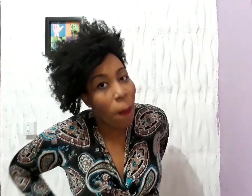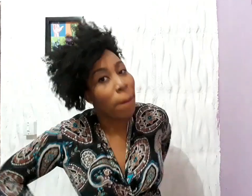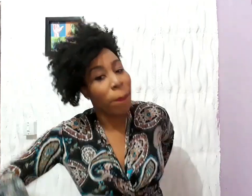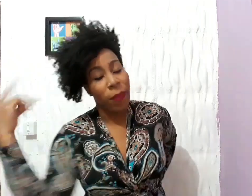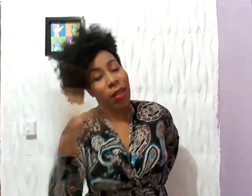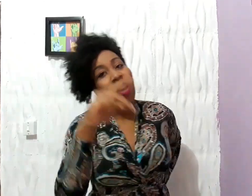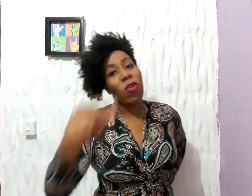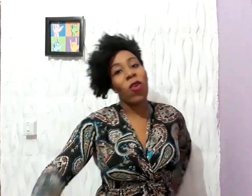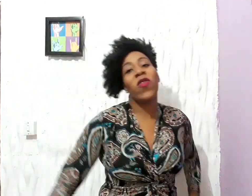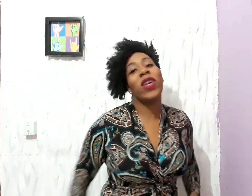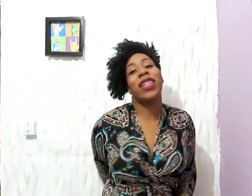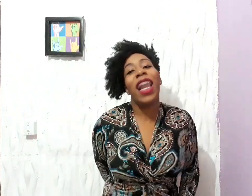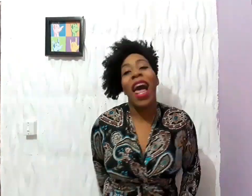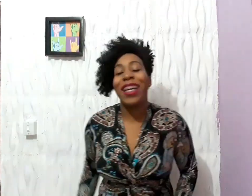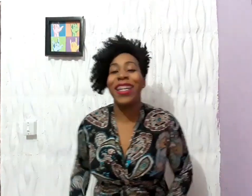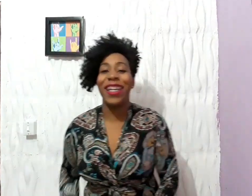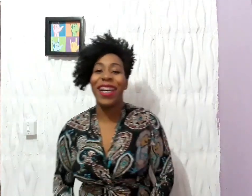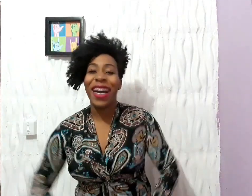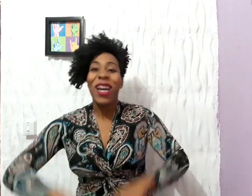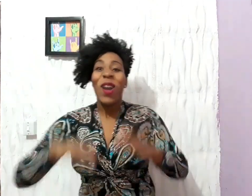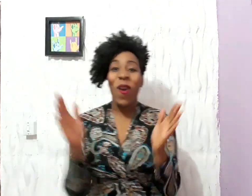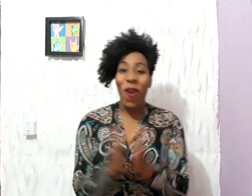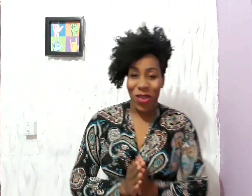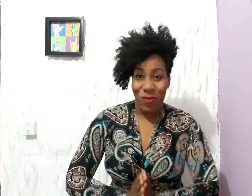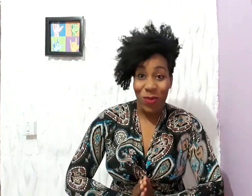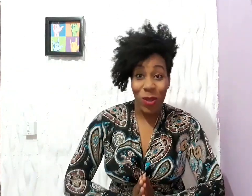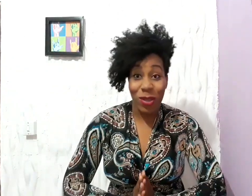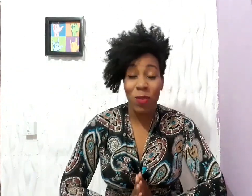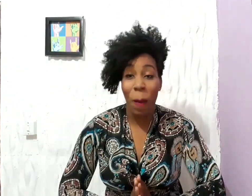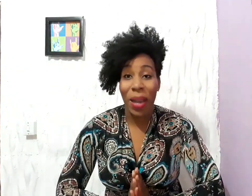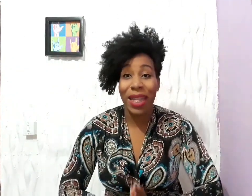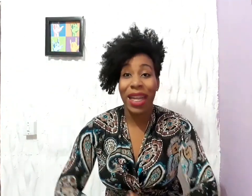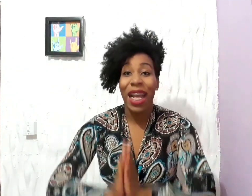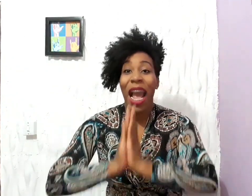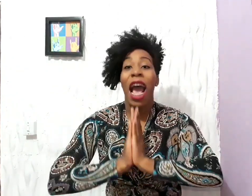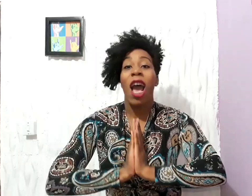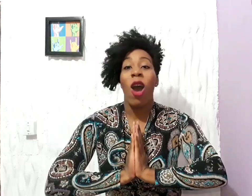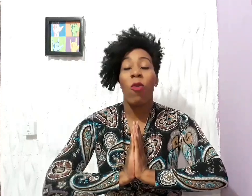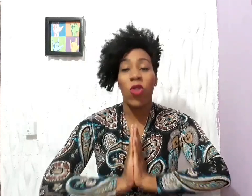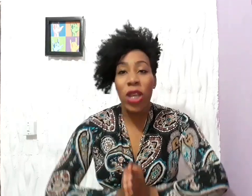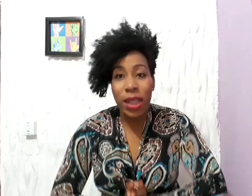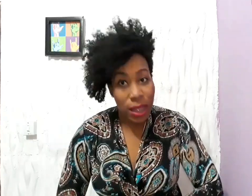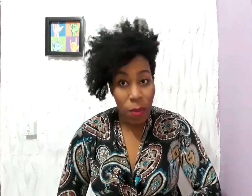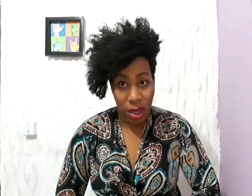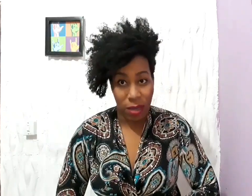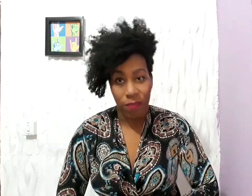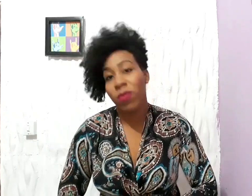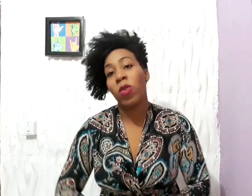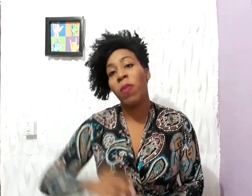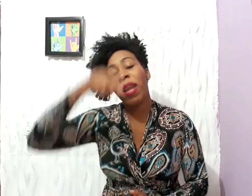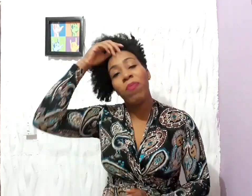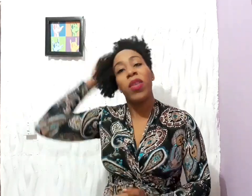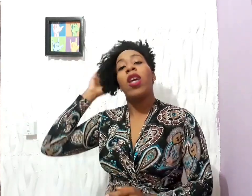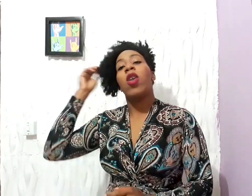ó, Scott vai se falar. Hoje, nós vamos aprender os dias da semana, tudo bem? Nós